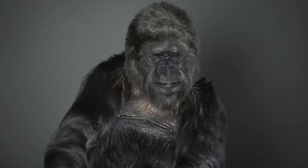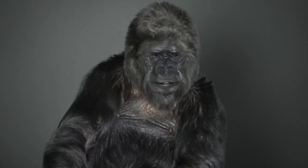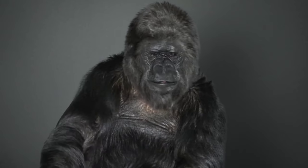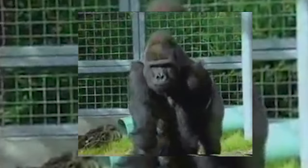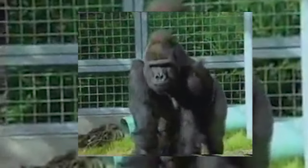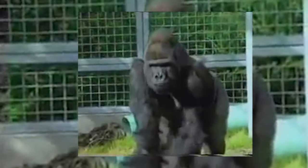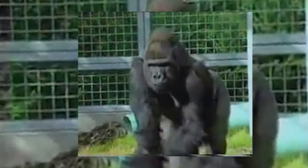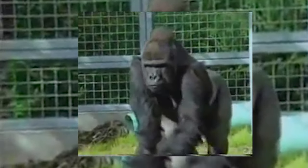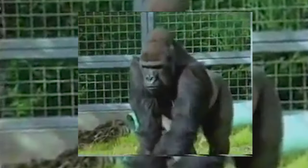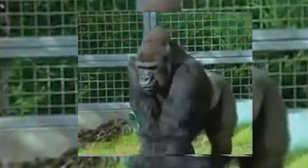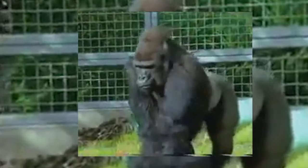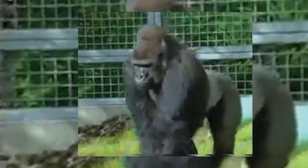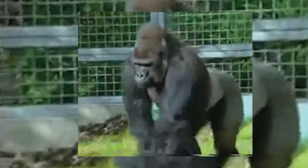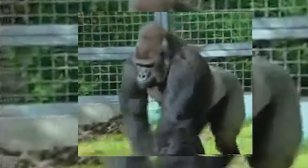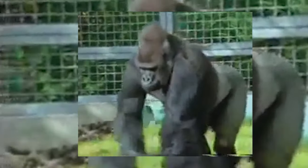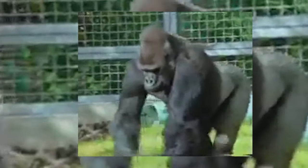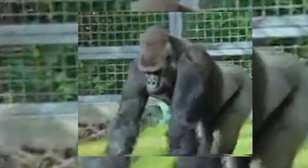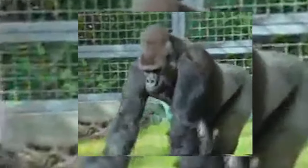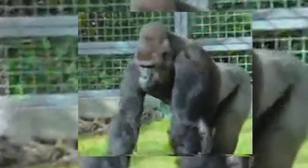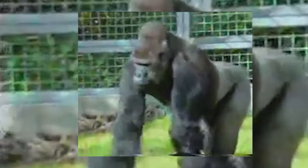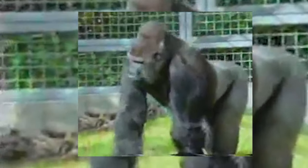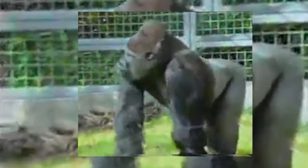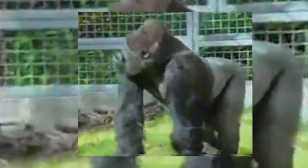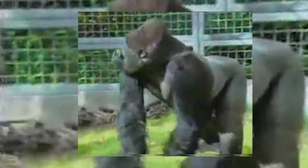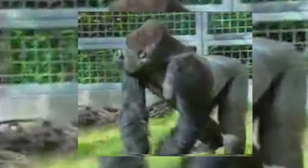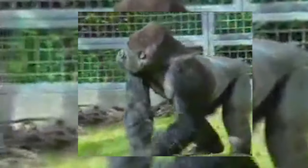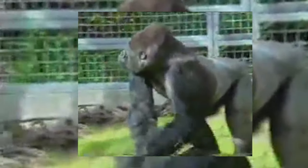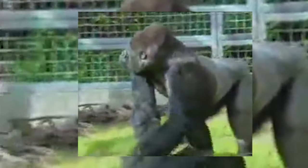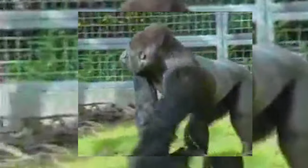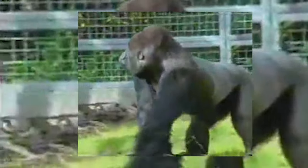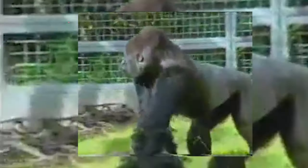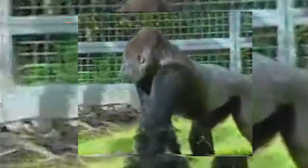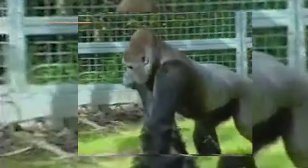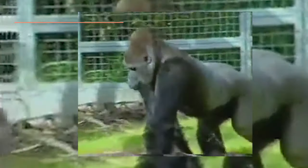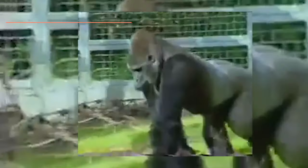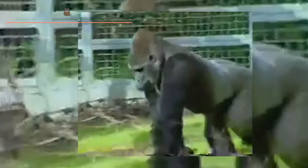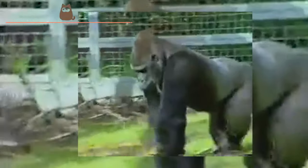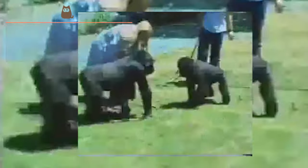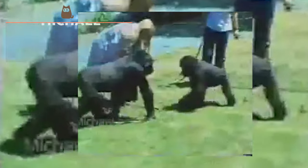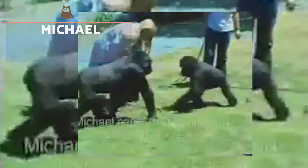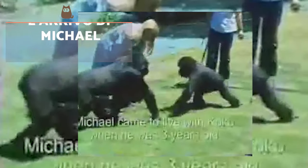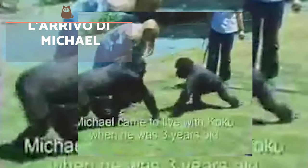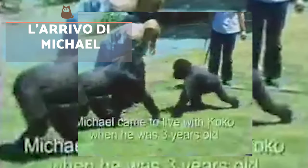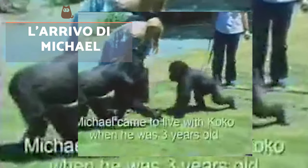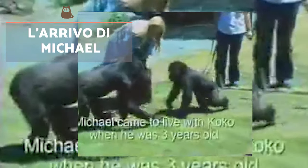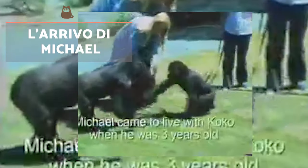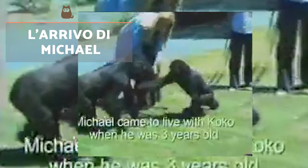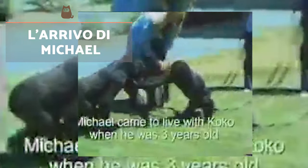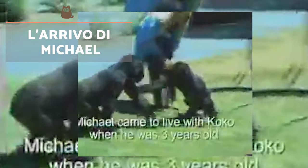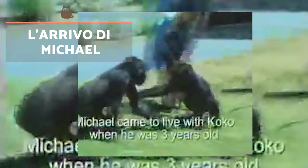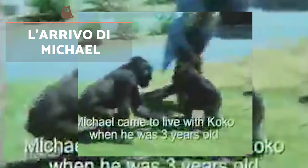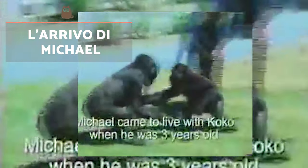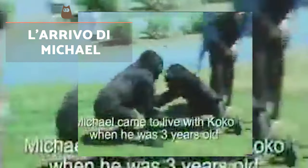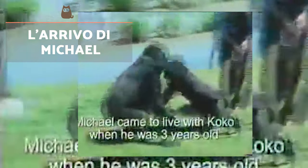di parlare furono le sue corde vocali, incapaci di riprodurre i fonemi che noi umani usiamo. Dopo 5 anni alla Gorilla Foundation, Penny